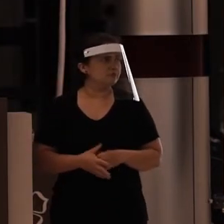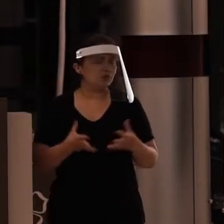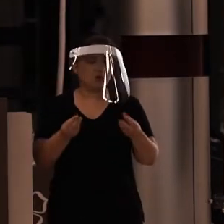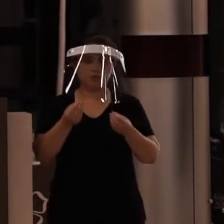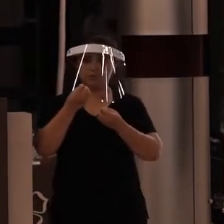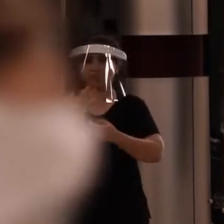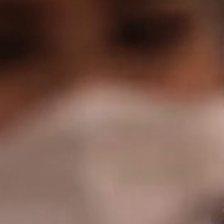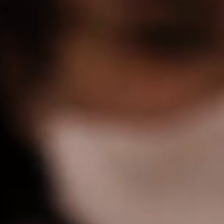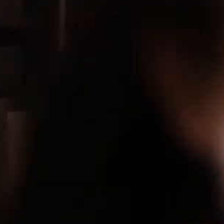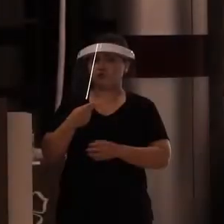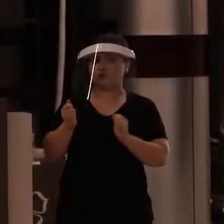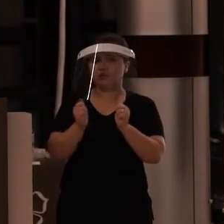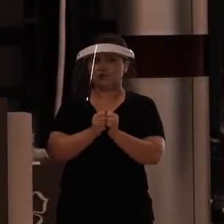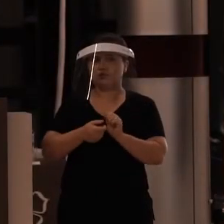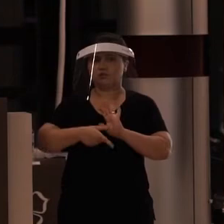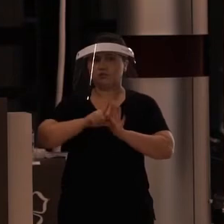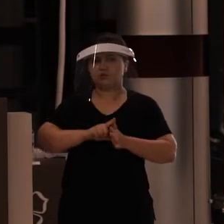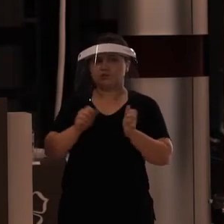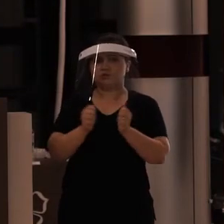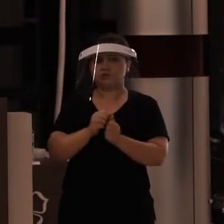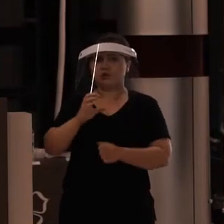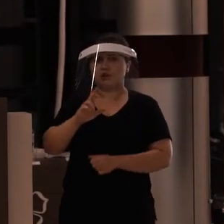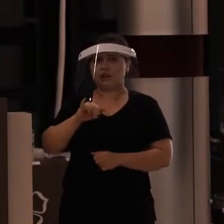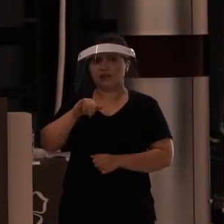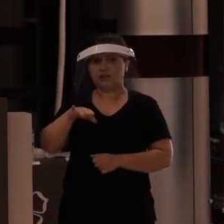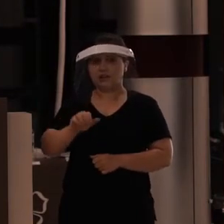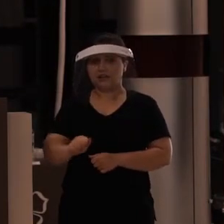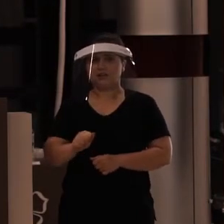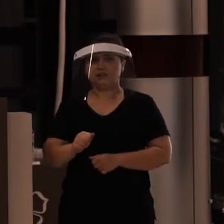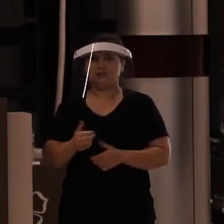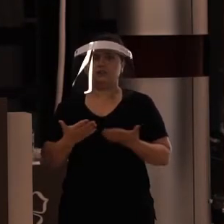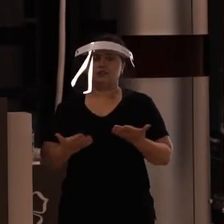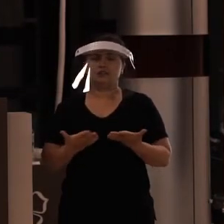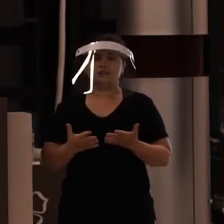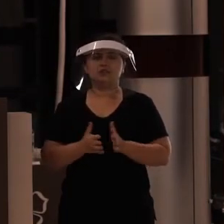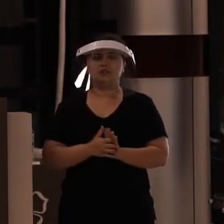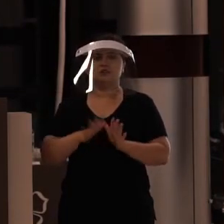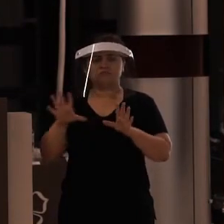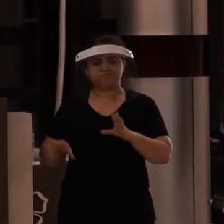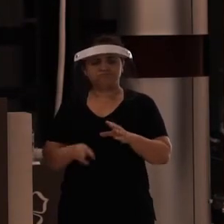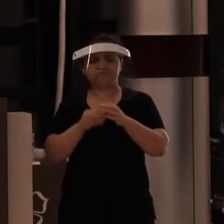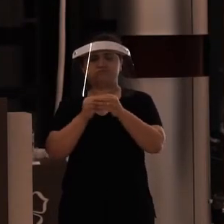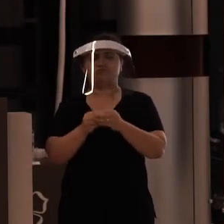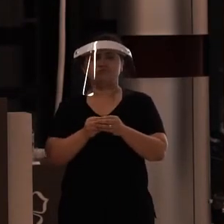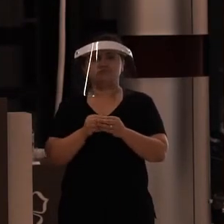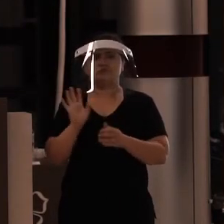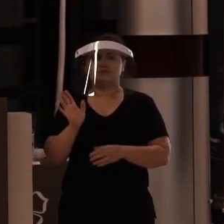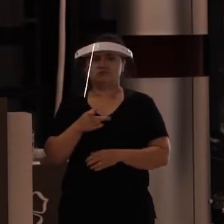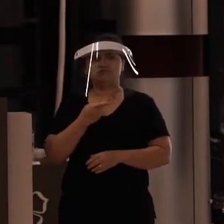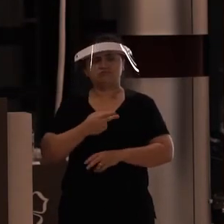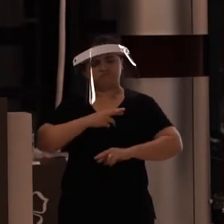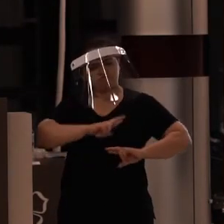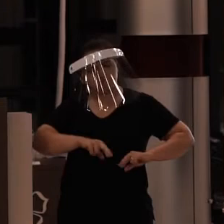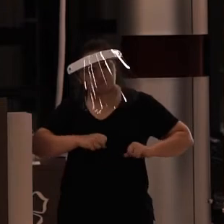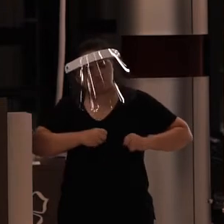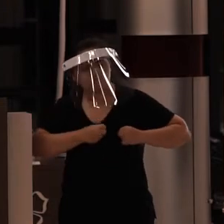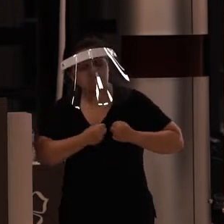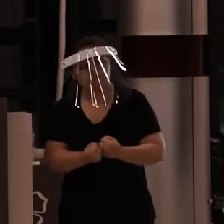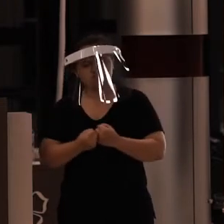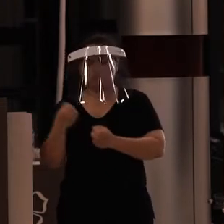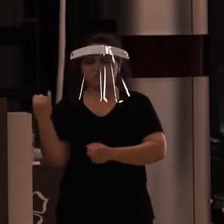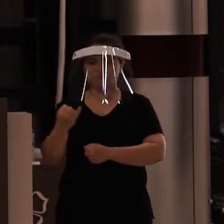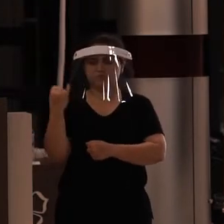muito bem colocado pela Karine, nós estamos falando, né, de incorporar, já está mais do que incorporado, mas reforçar